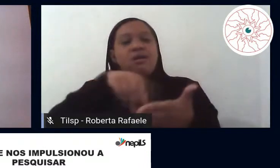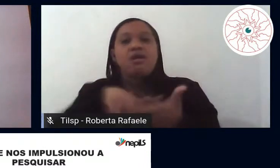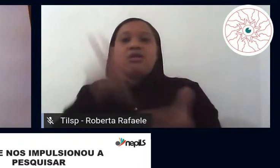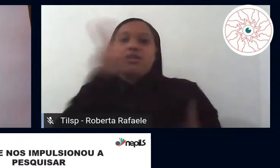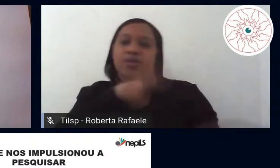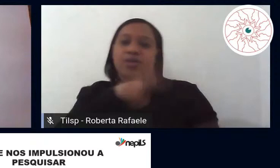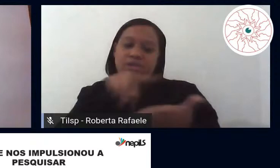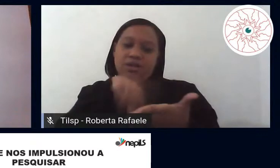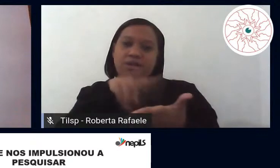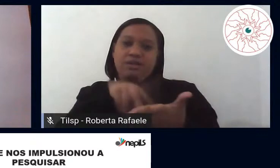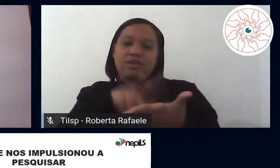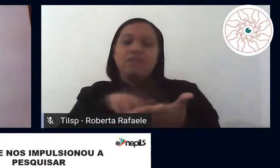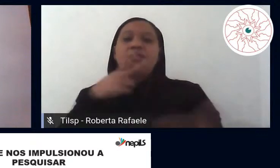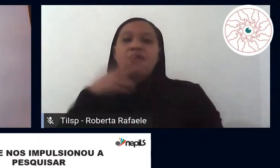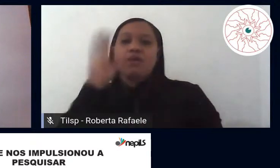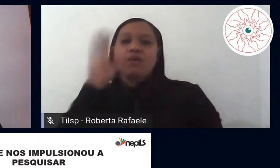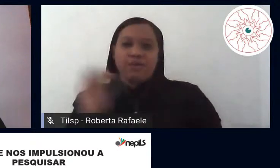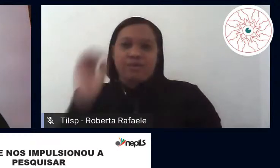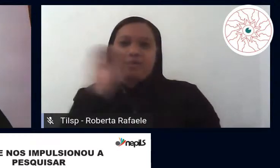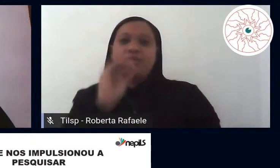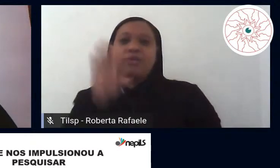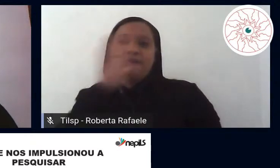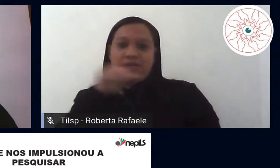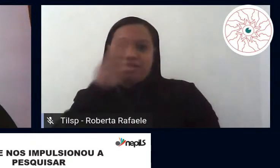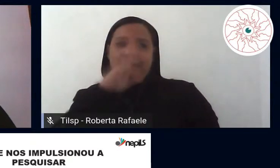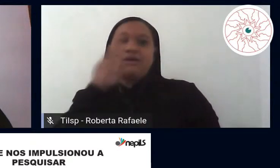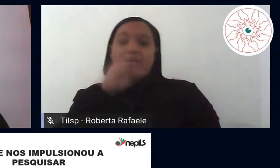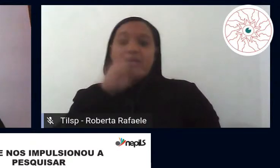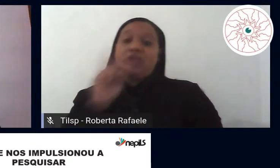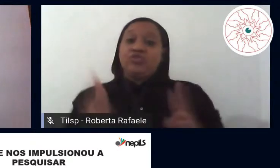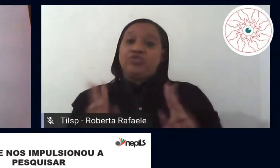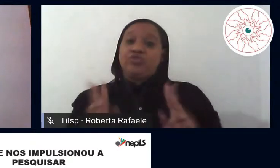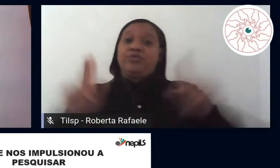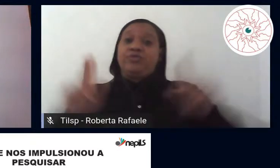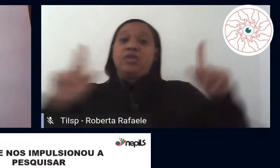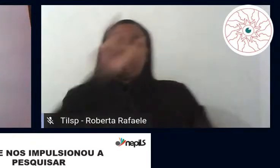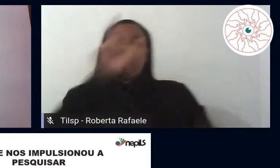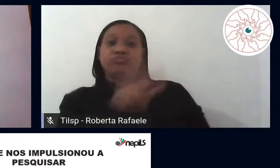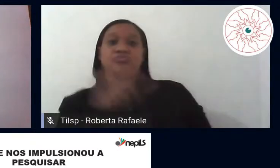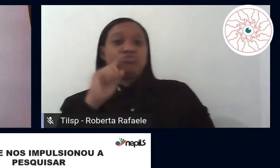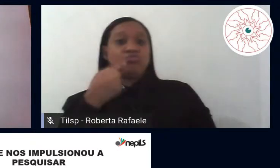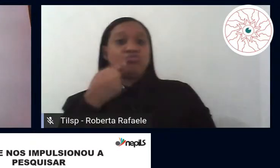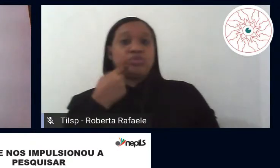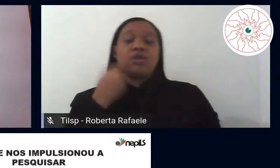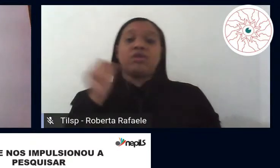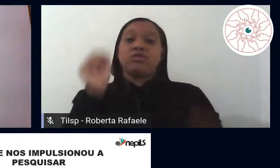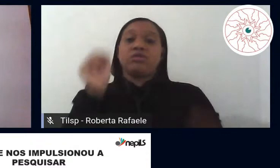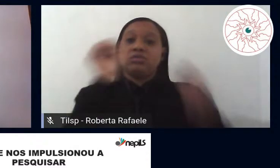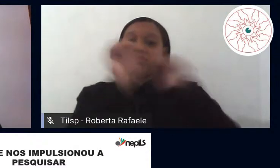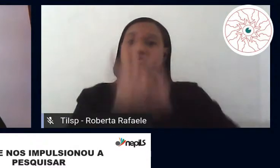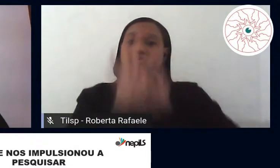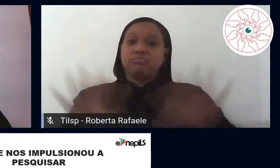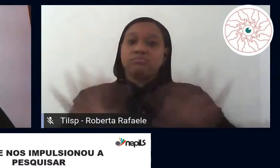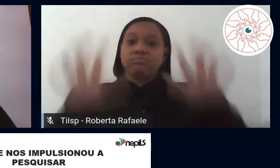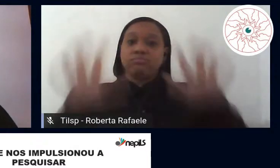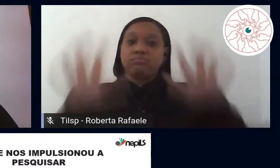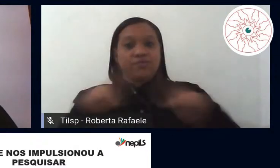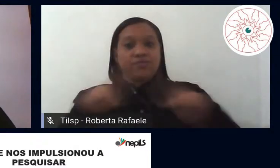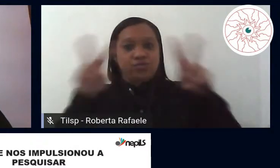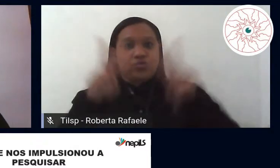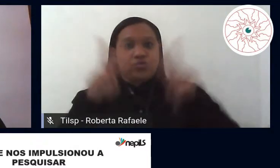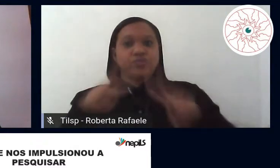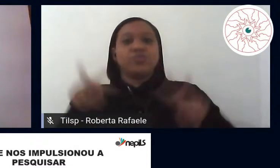visual. Eh, o outro fator que nos impulsionou a pesquisar sobre isso se deve à nossa